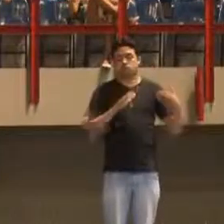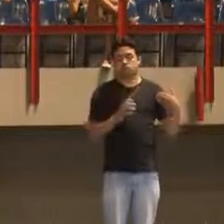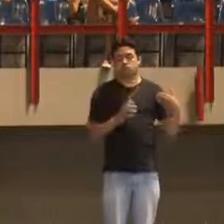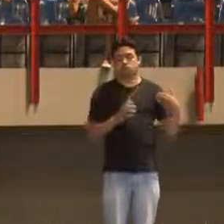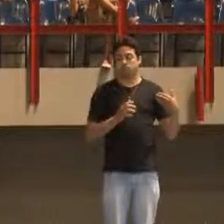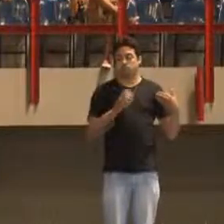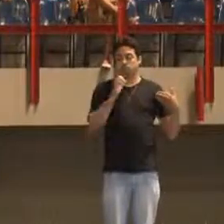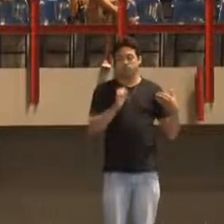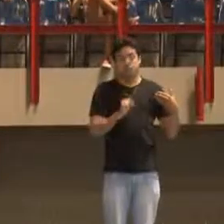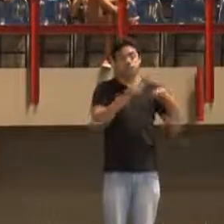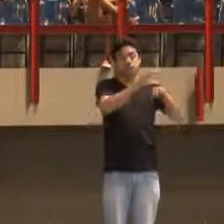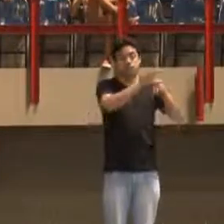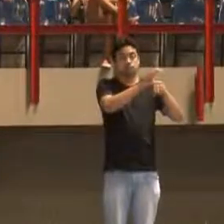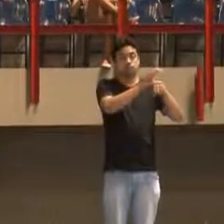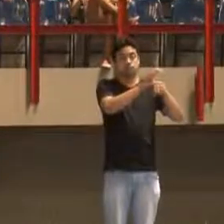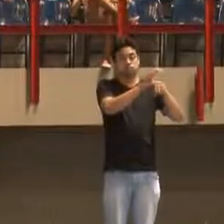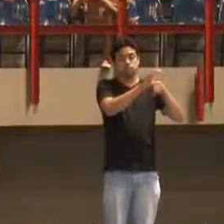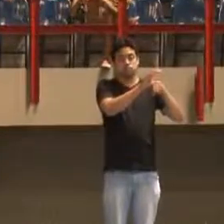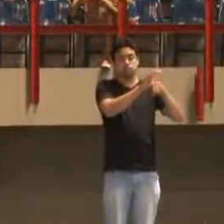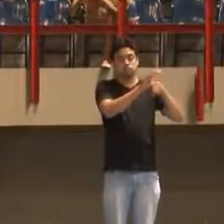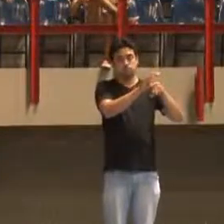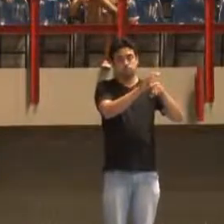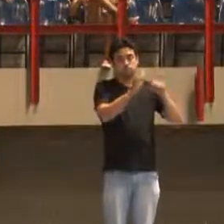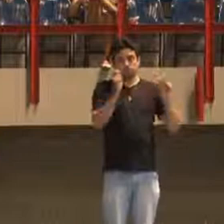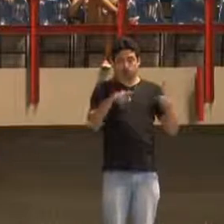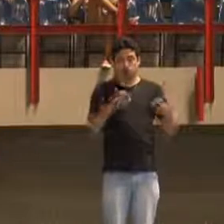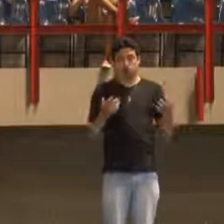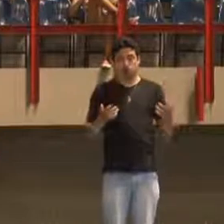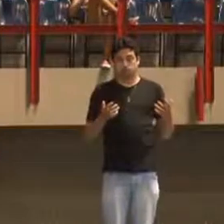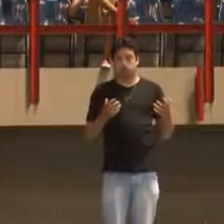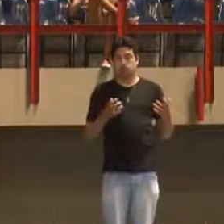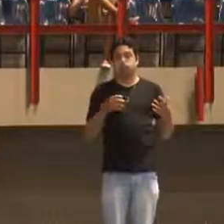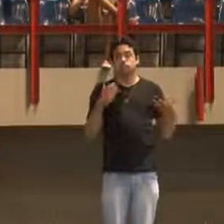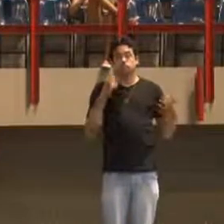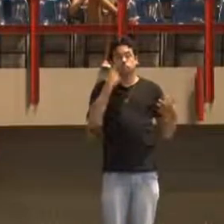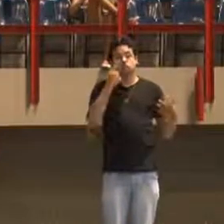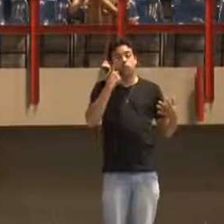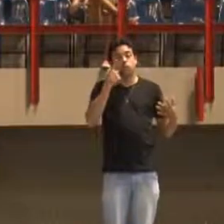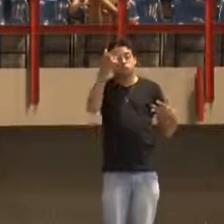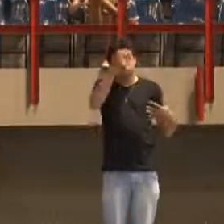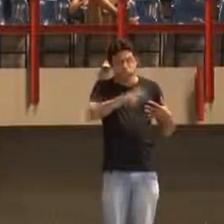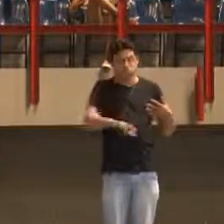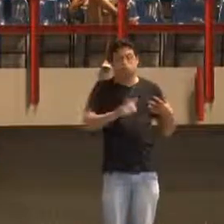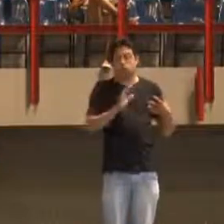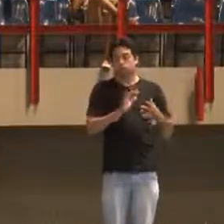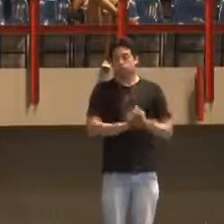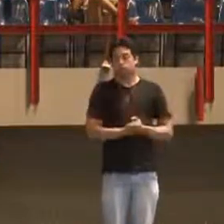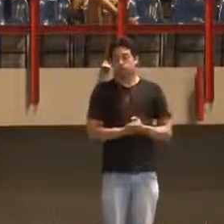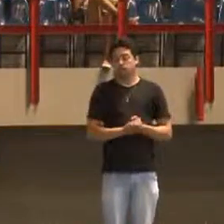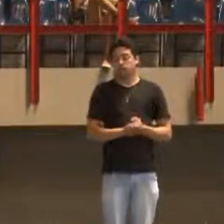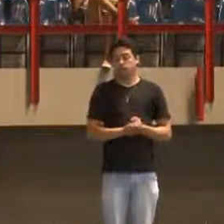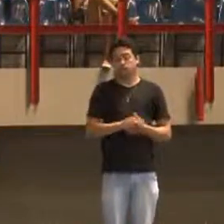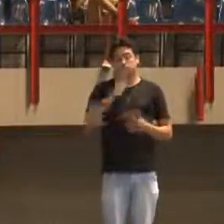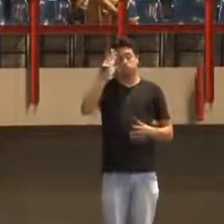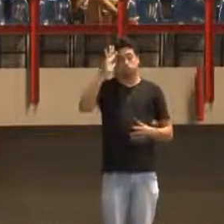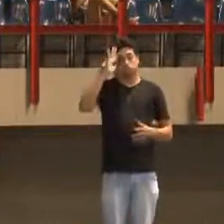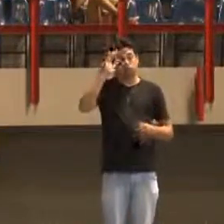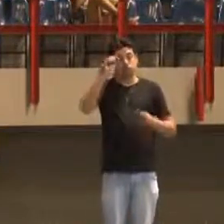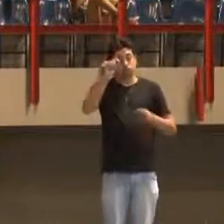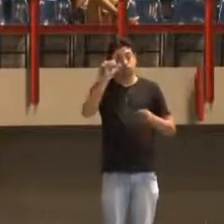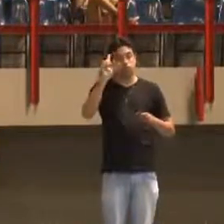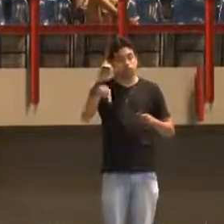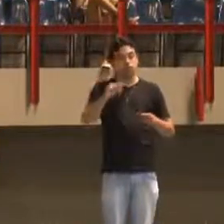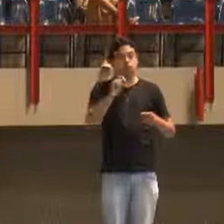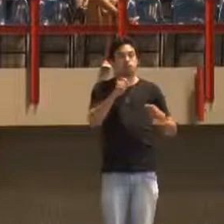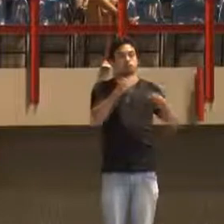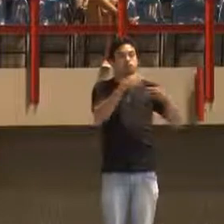O fundo da garrafa podia ser cinza, não podia? Então vamos fazer uma outra questão agora. Imagina agora que o fundo da garrafa